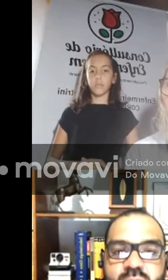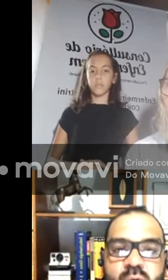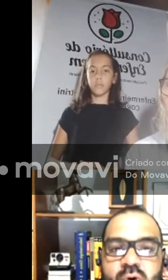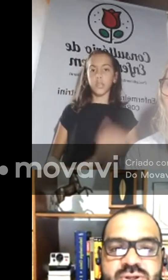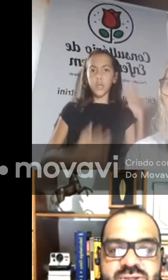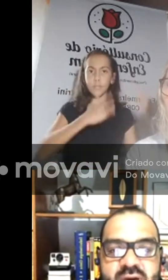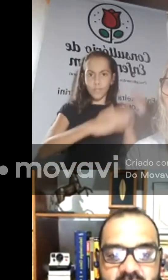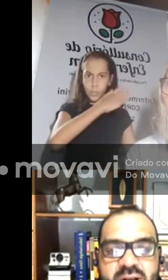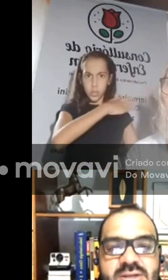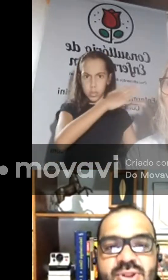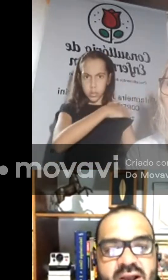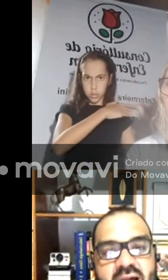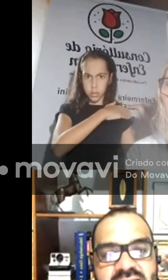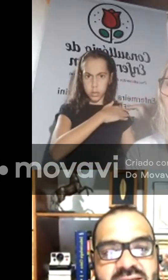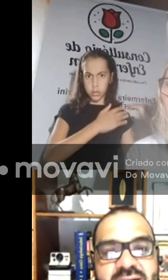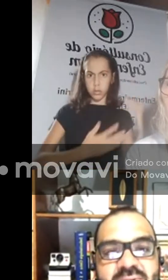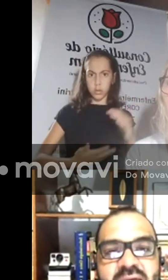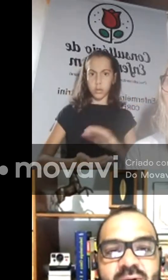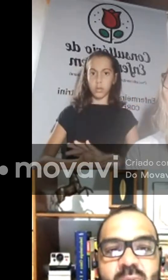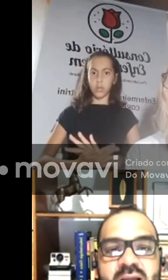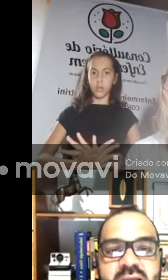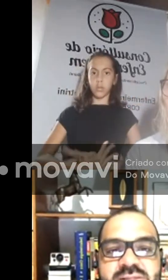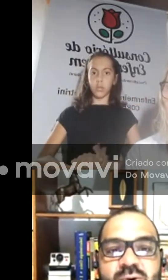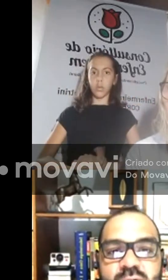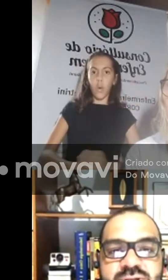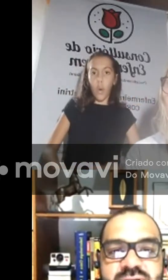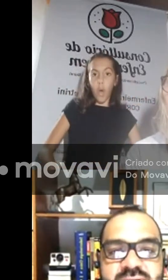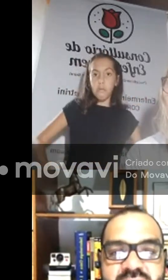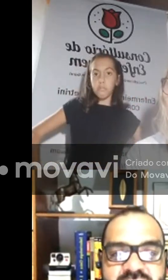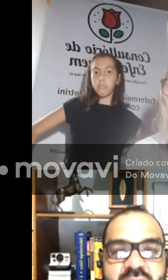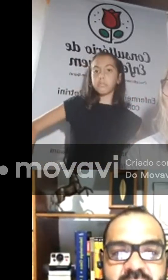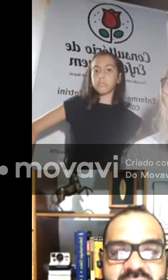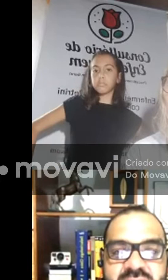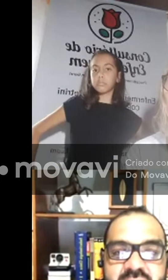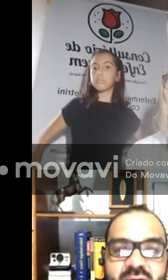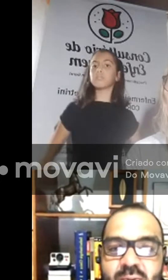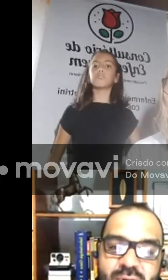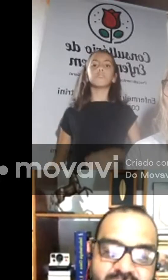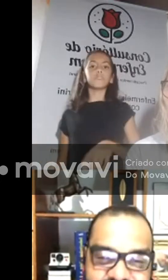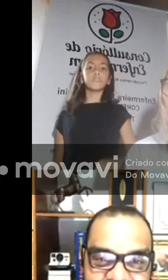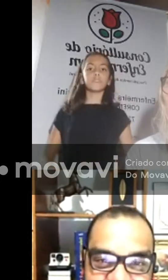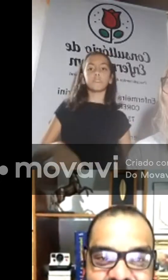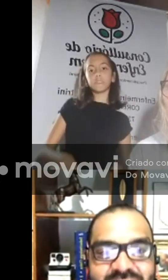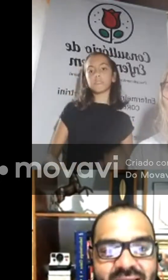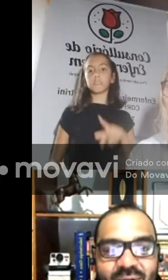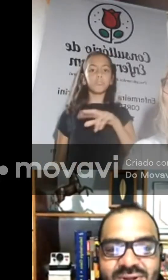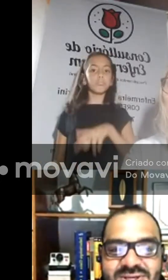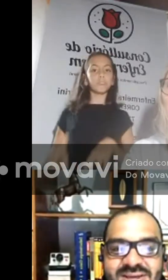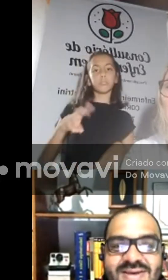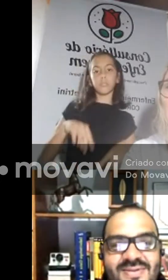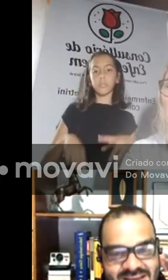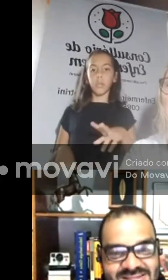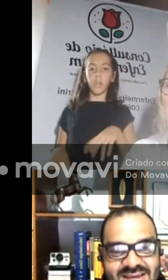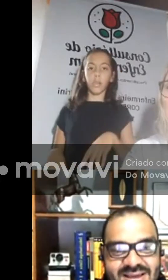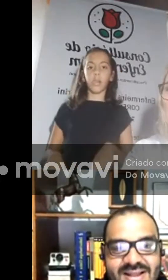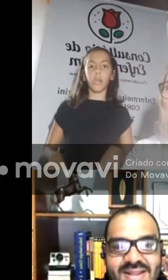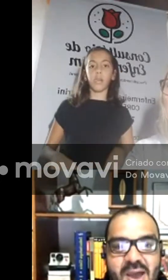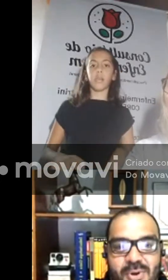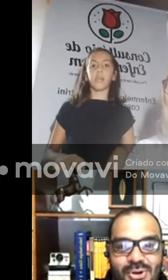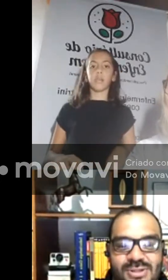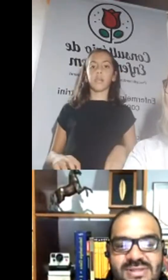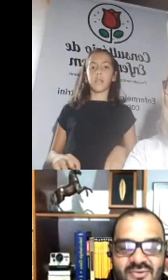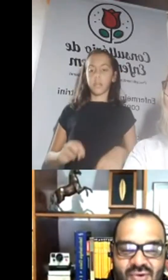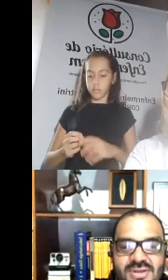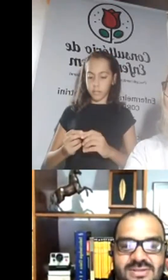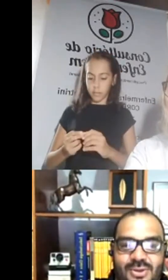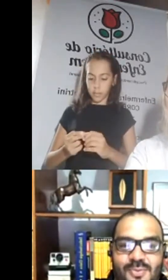antigamente o gordinho era o lindo da casa, né? Uma criança gordinha, antigamente, oh meu Deus, que lindo, ele é gordinho, né? Assim, na época